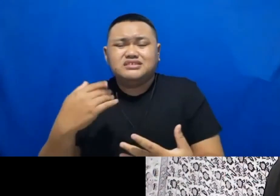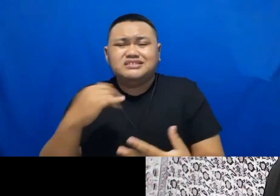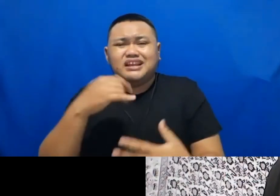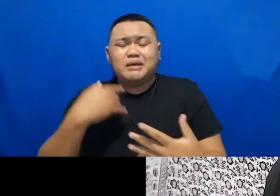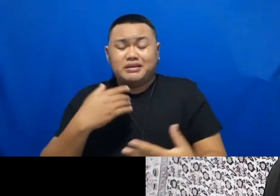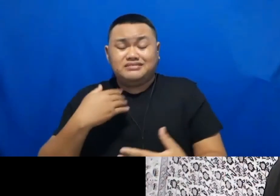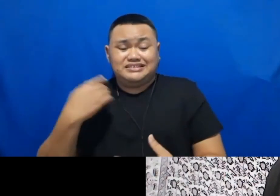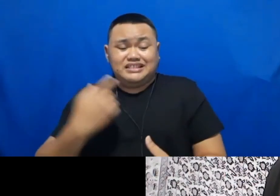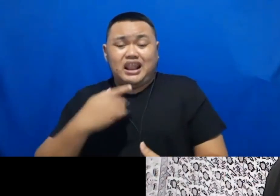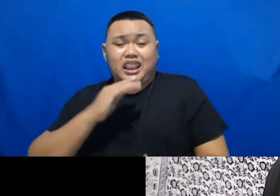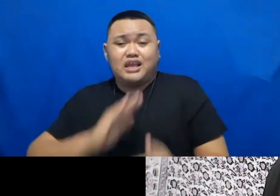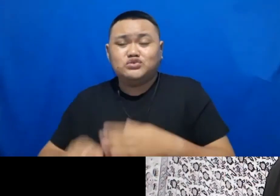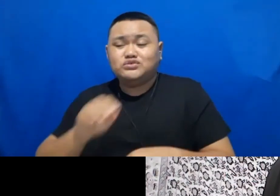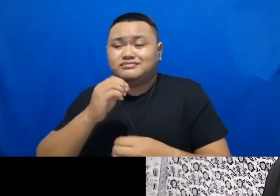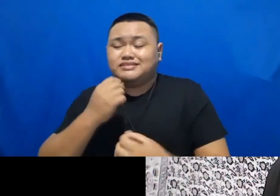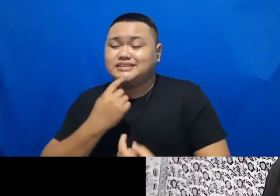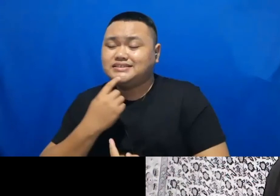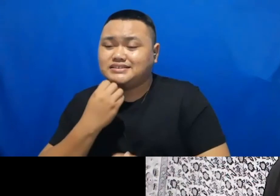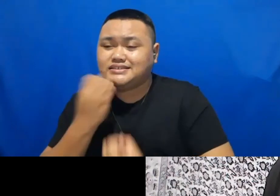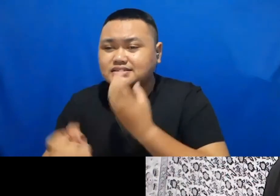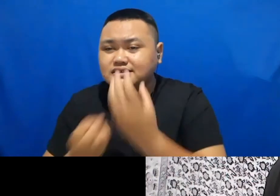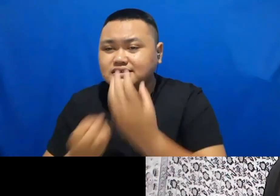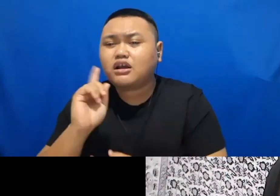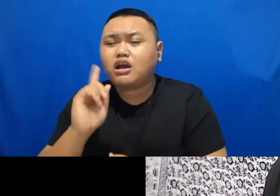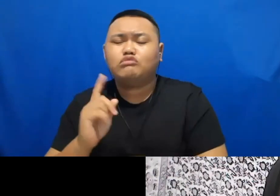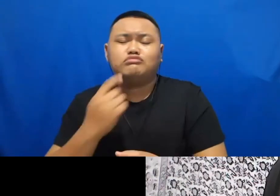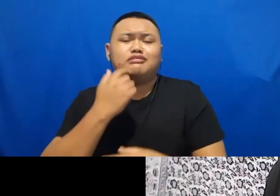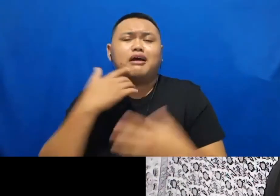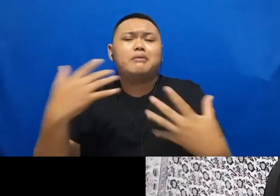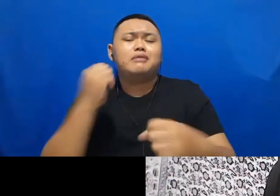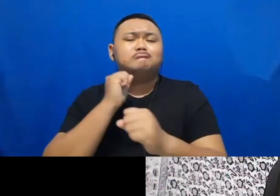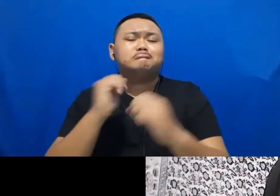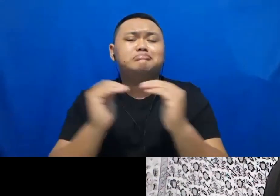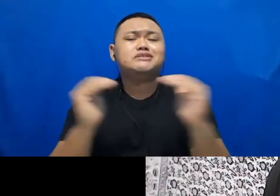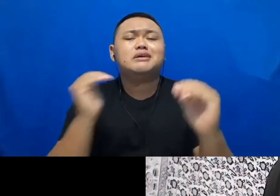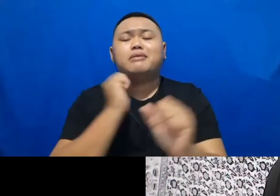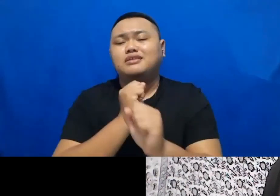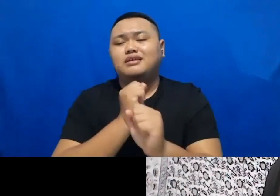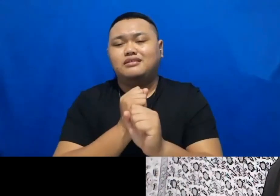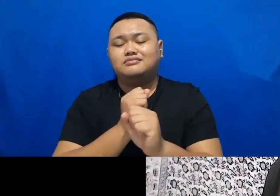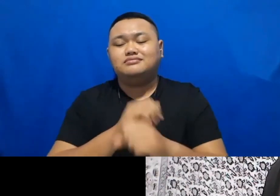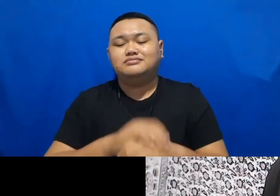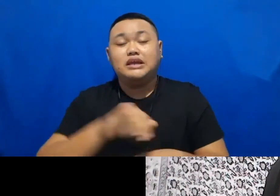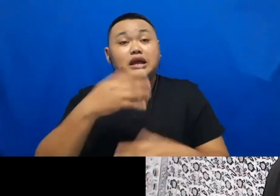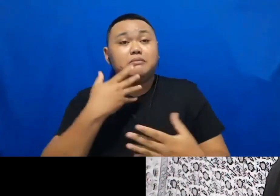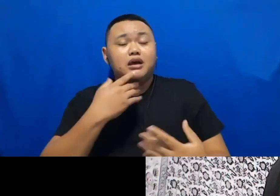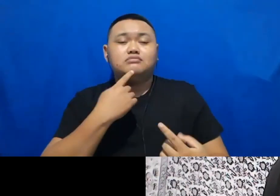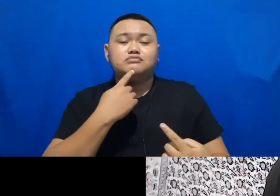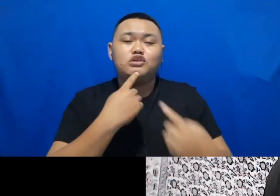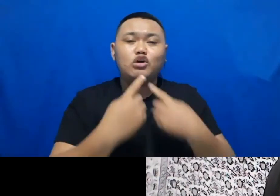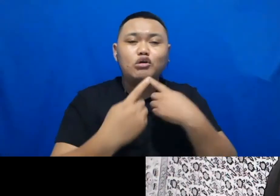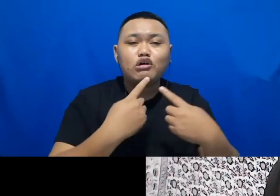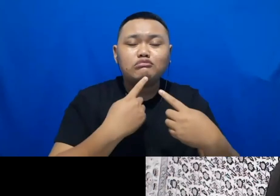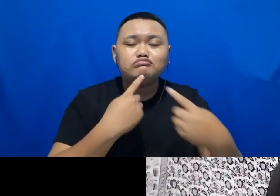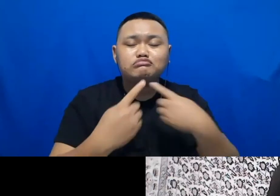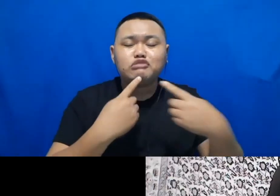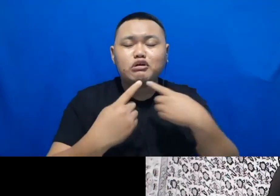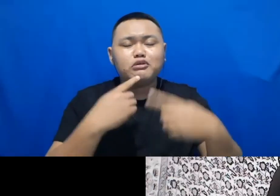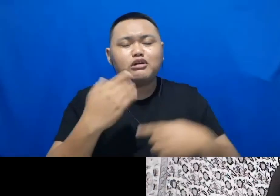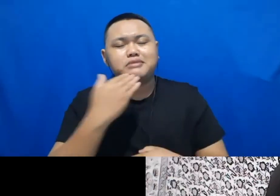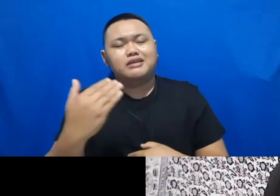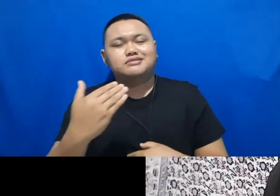mewujudkan potensi diri yang optimal begitu. Kalau kamu perempuan, enggak lah ini urusannya laki-laki, misalnya seperti itu.